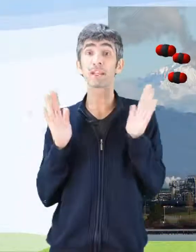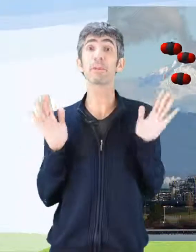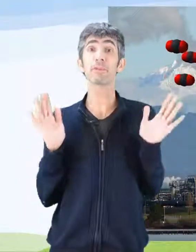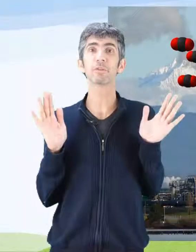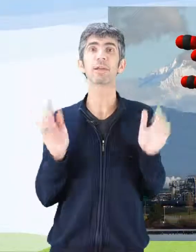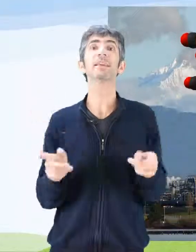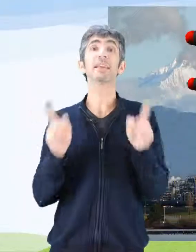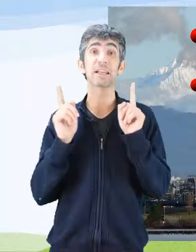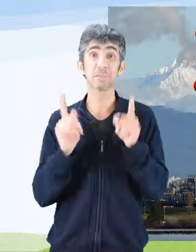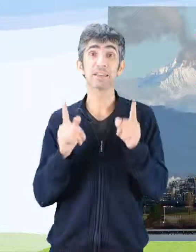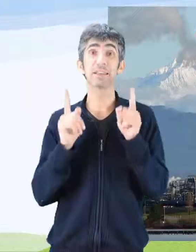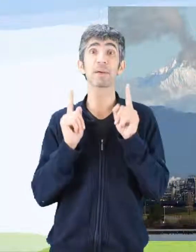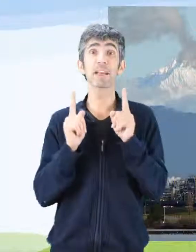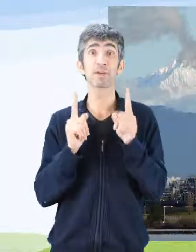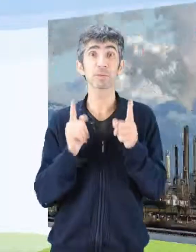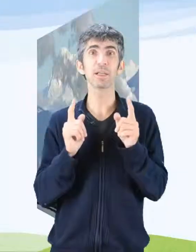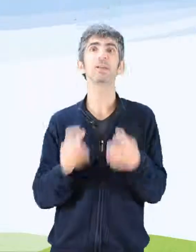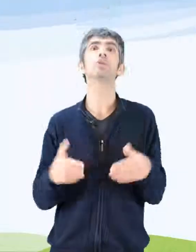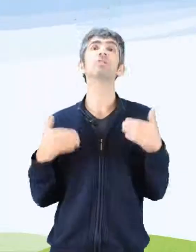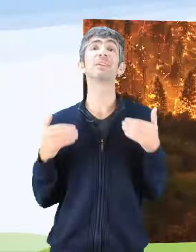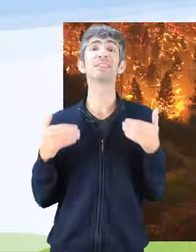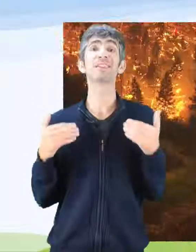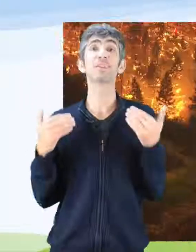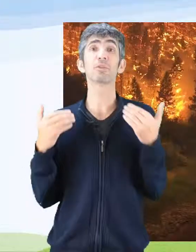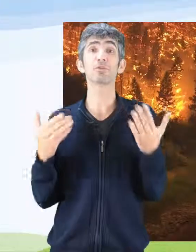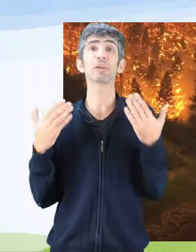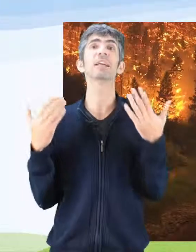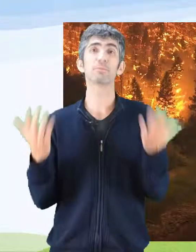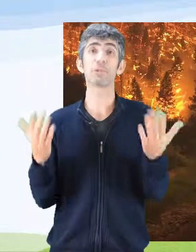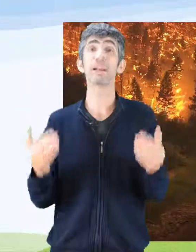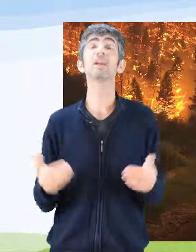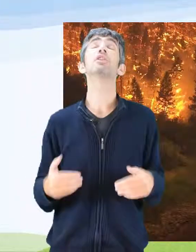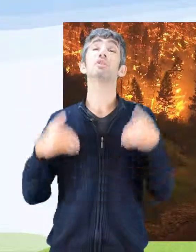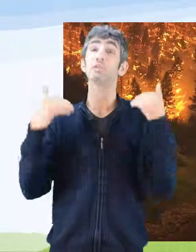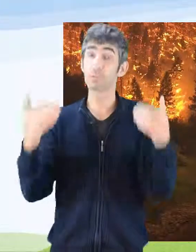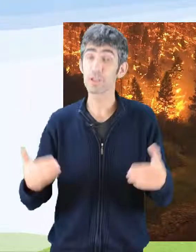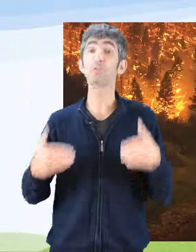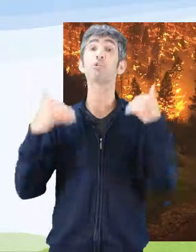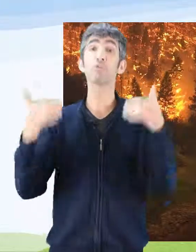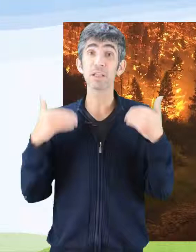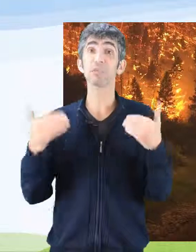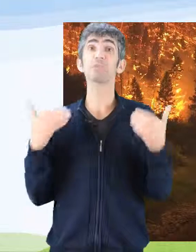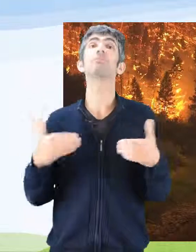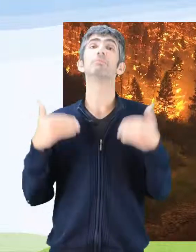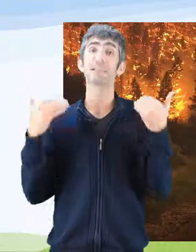respiración incrementa de manera no natural los niveles de CO2 en la atmósfera contribuyendo a un aumento bastante